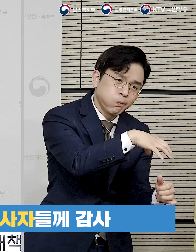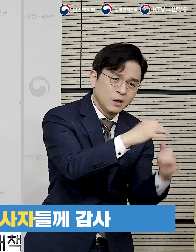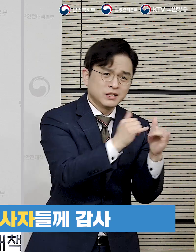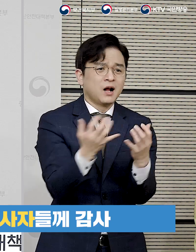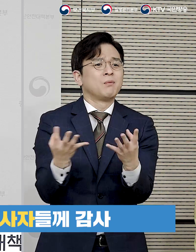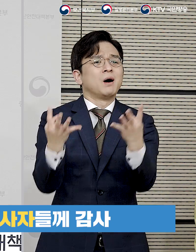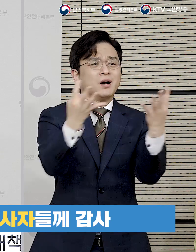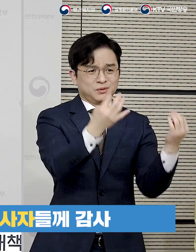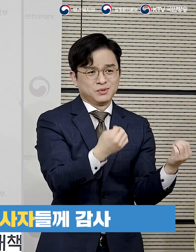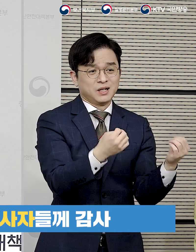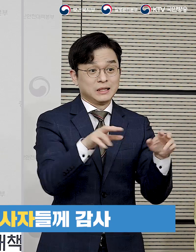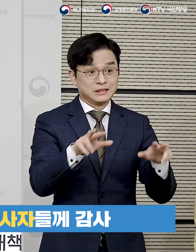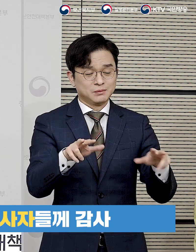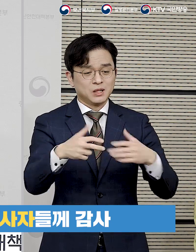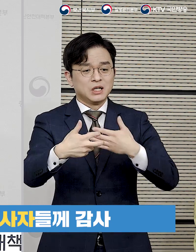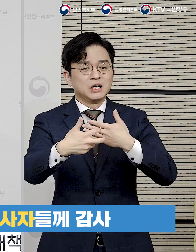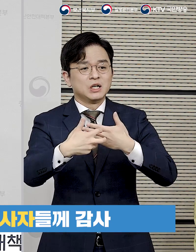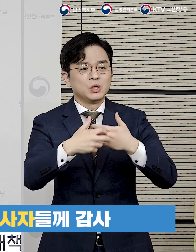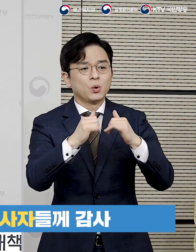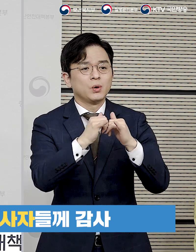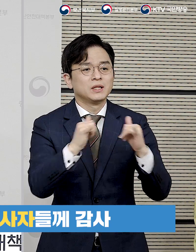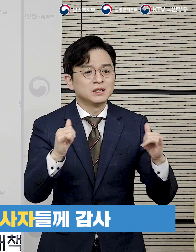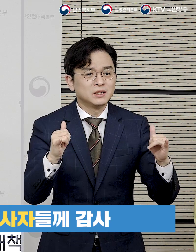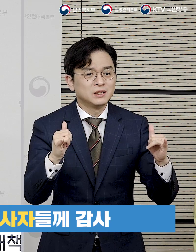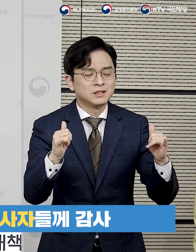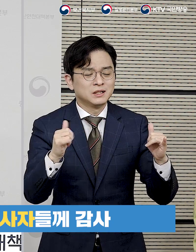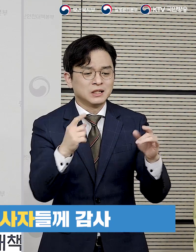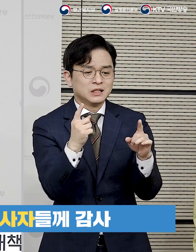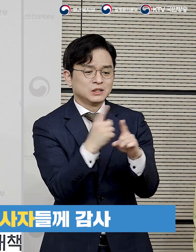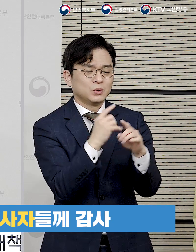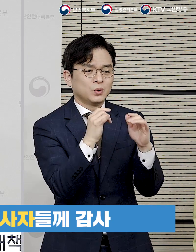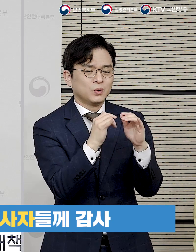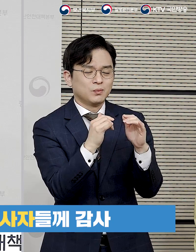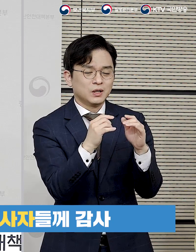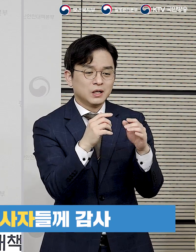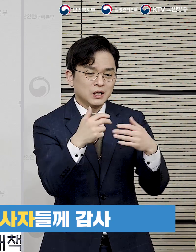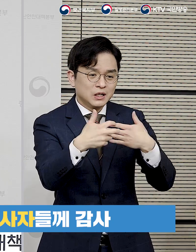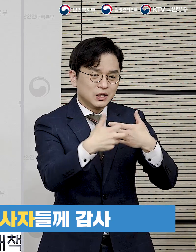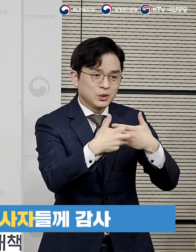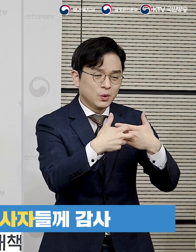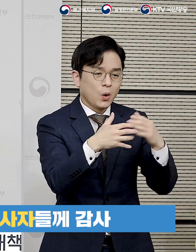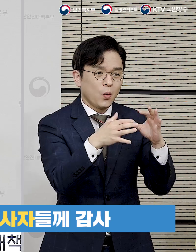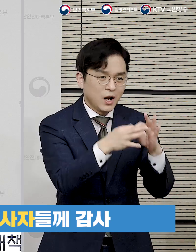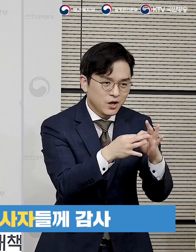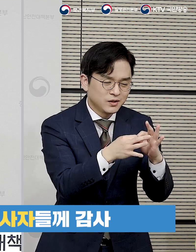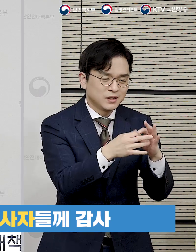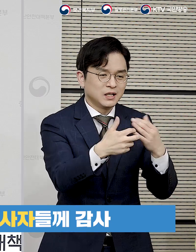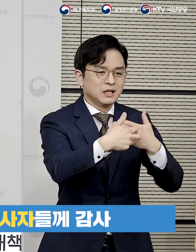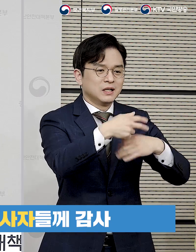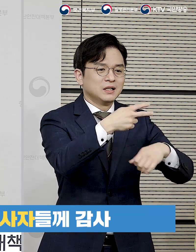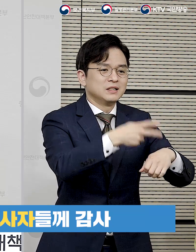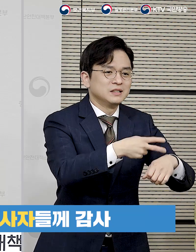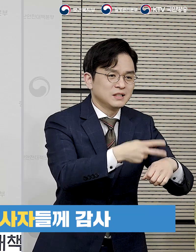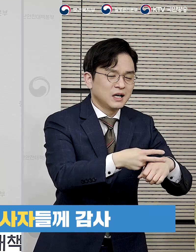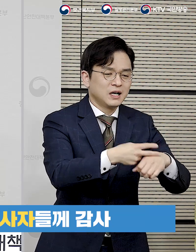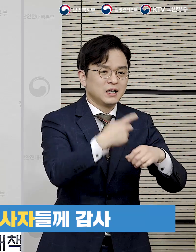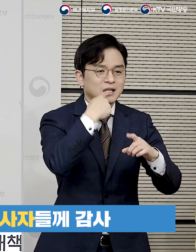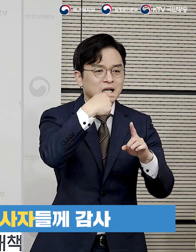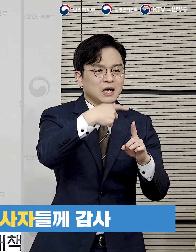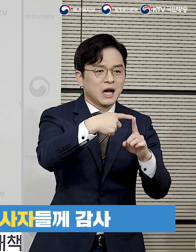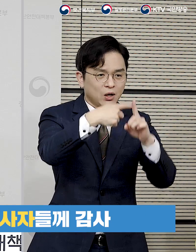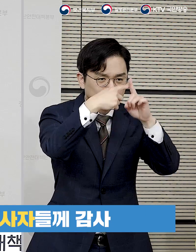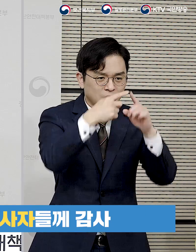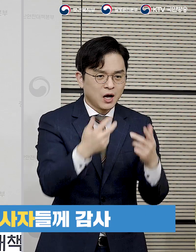상황입니다. 여기에서 일을 하고 계시는 의료진들 그리고 현장에서 또 지원하고 계시는 여러